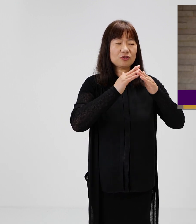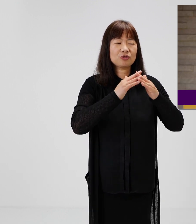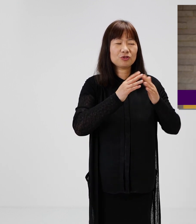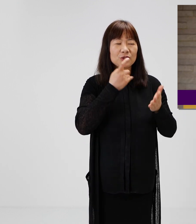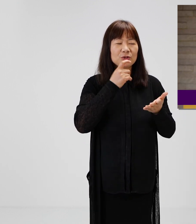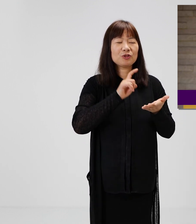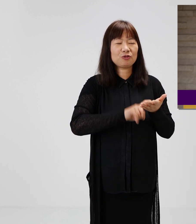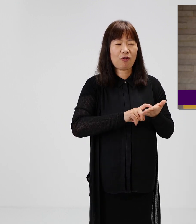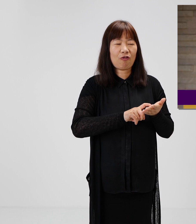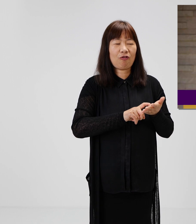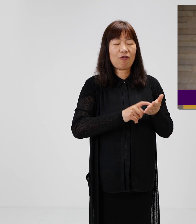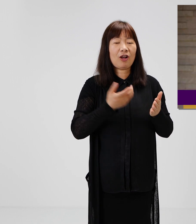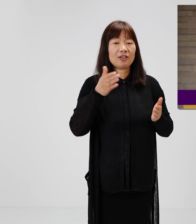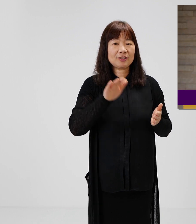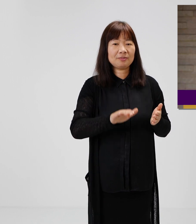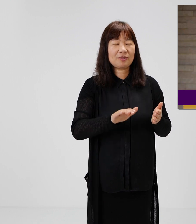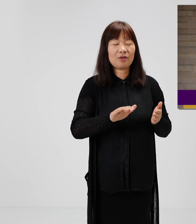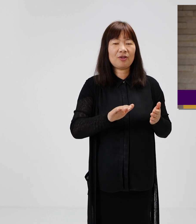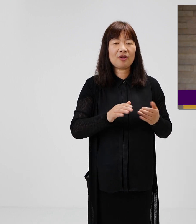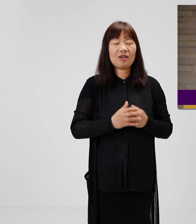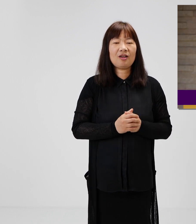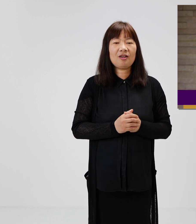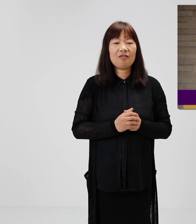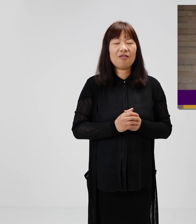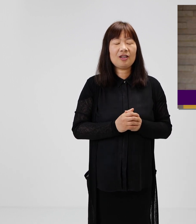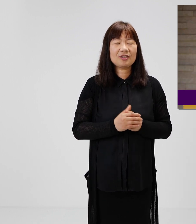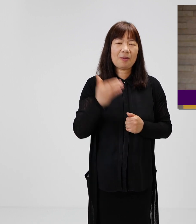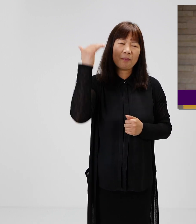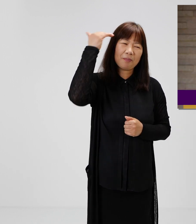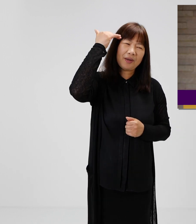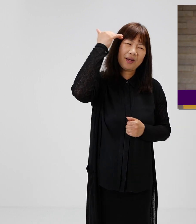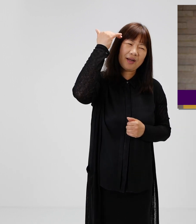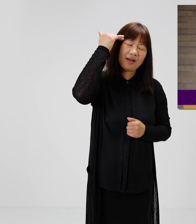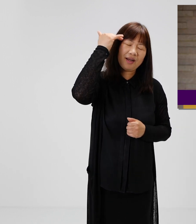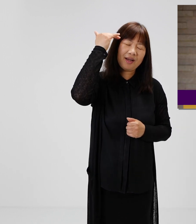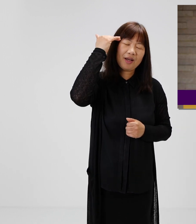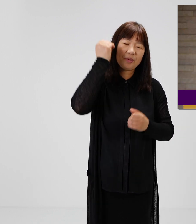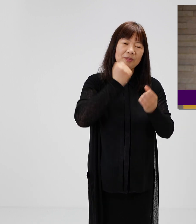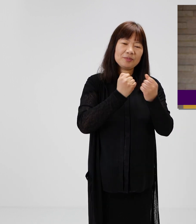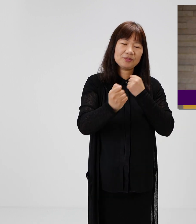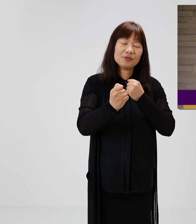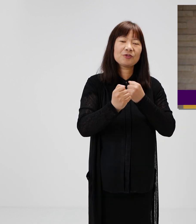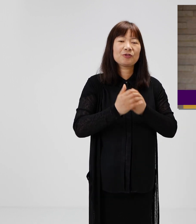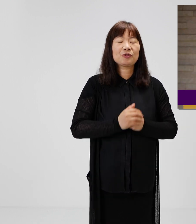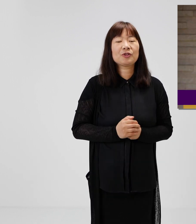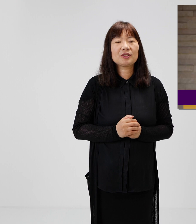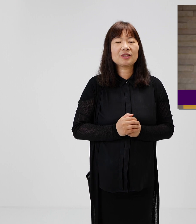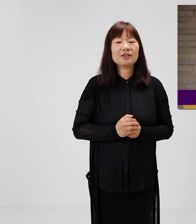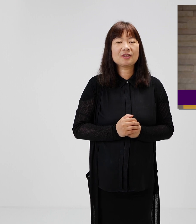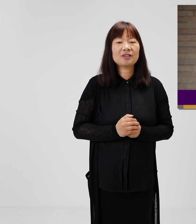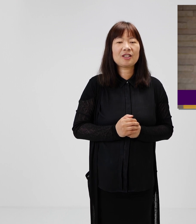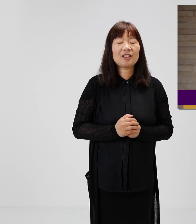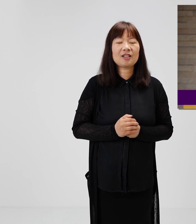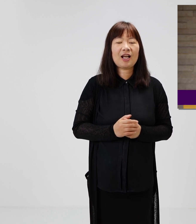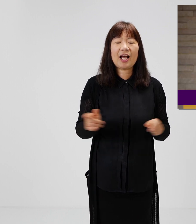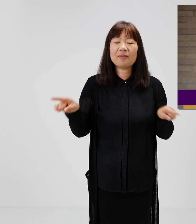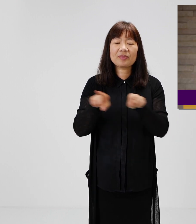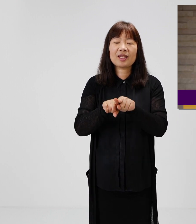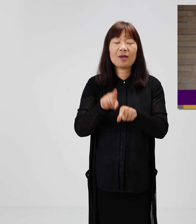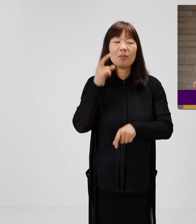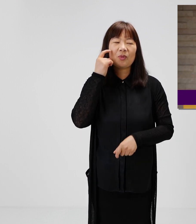그런데 왜 이 어려움을 굳이 맞닥뜨려야 하는가? 타협할 수